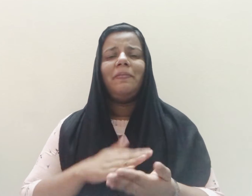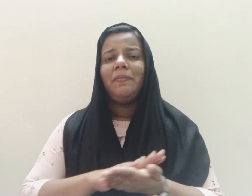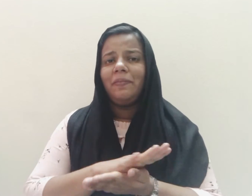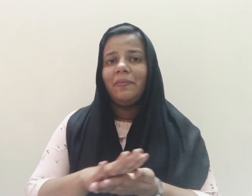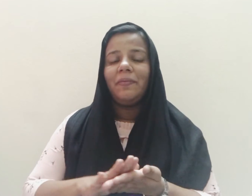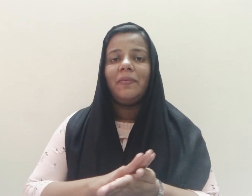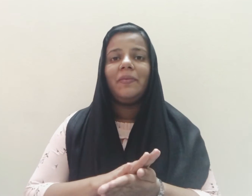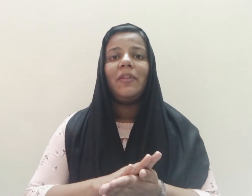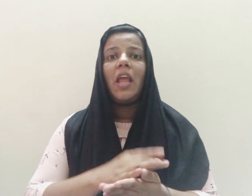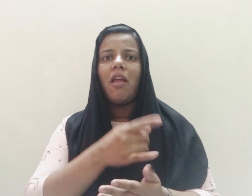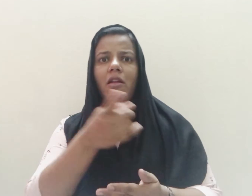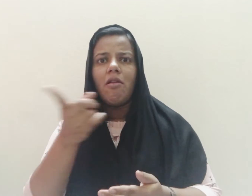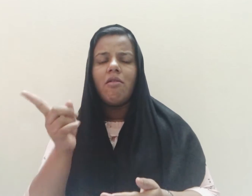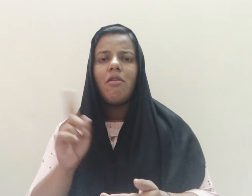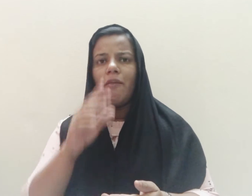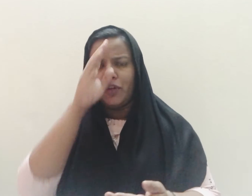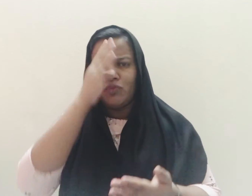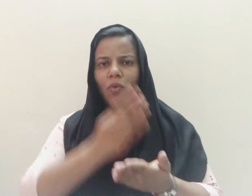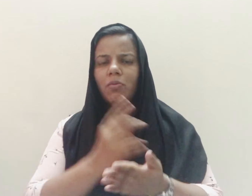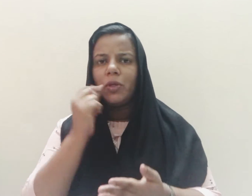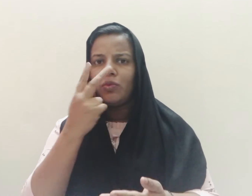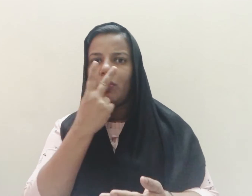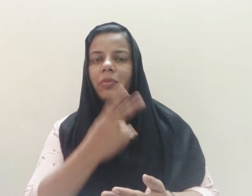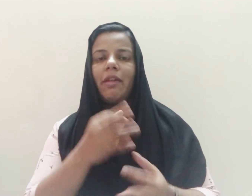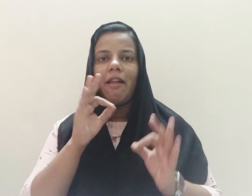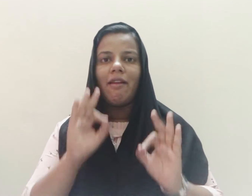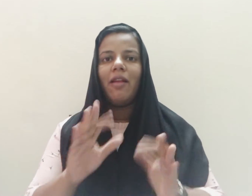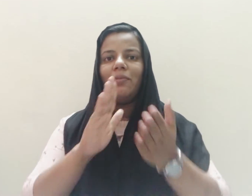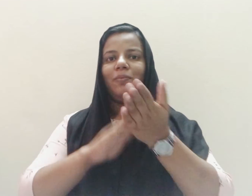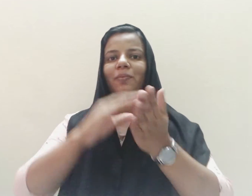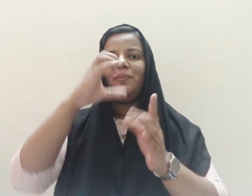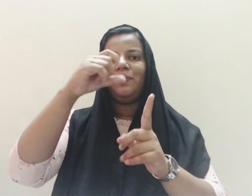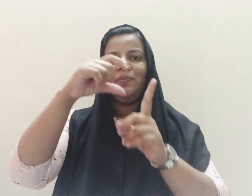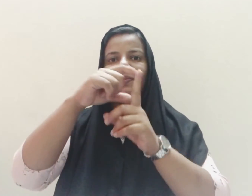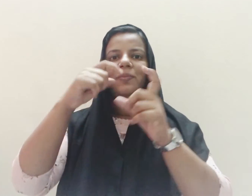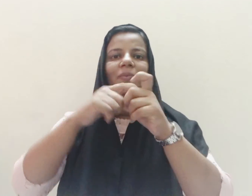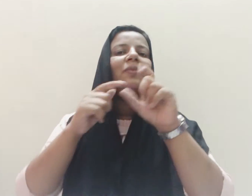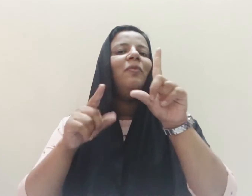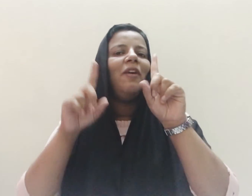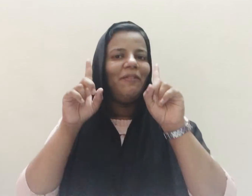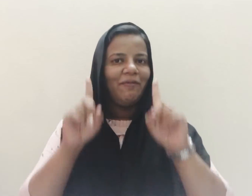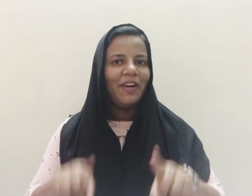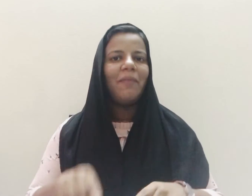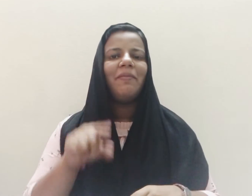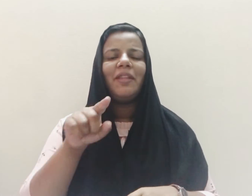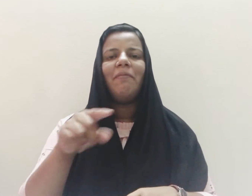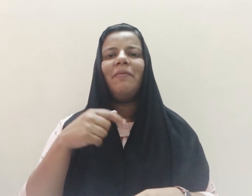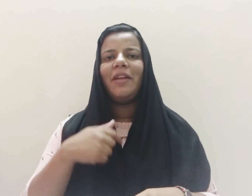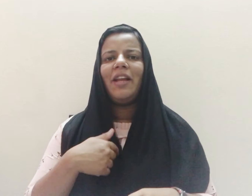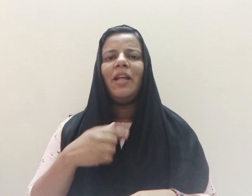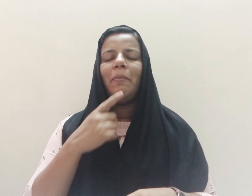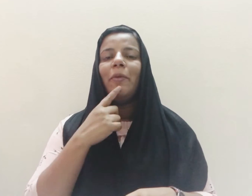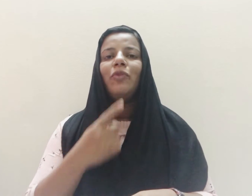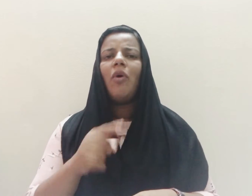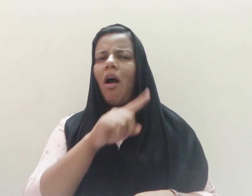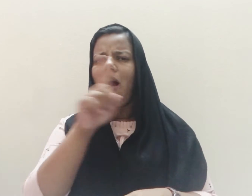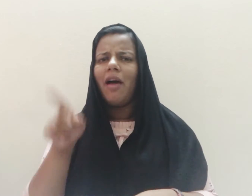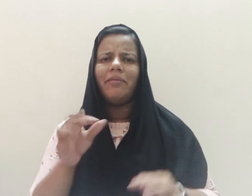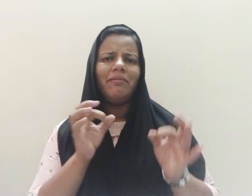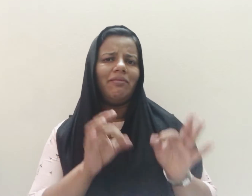നിർമ്മലതയിലും വിശ്വാസികൾക്ക് മാതൃകയായിരിക്കണമെന്ന് പറയും. ഇന്ന് പ്രഭാതത്തിൽ നമ്മളോടും പറയുക, നമ്മളെ ആരും